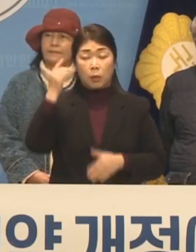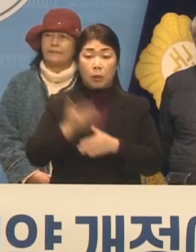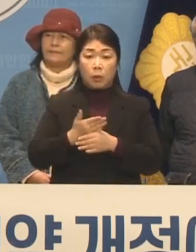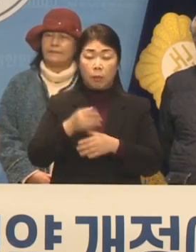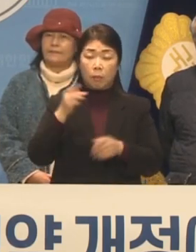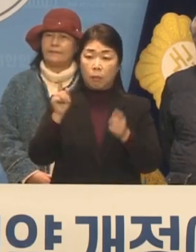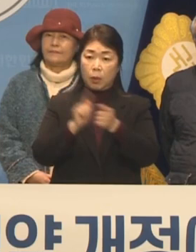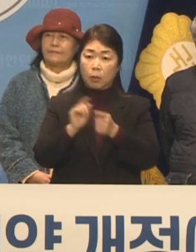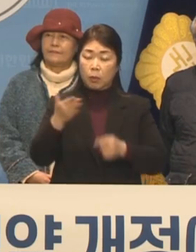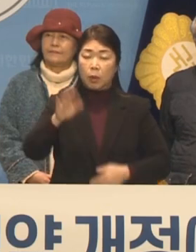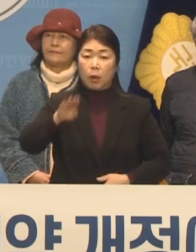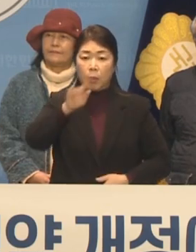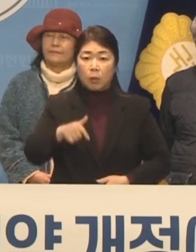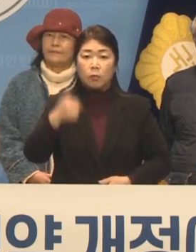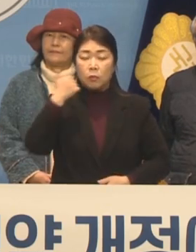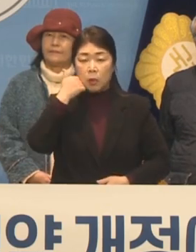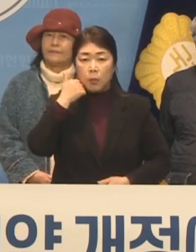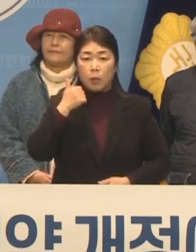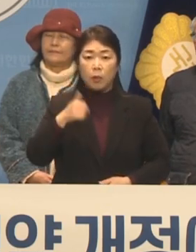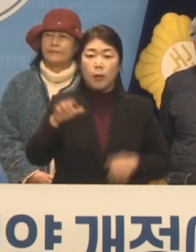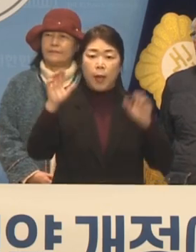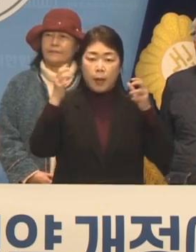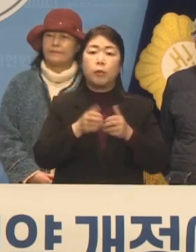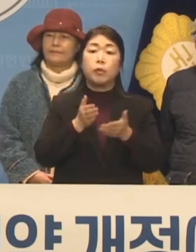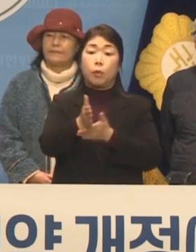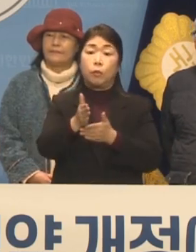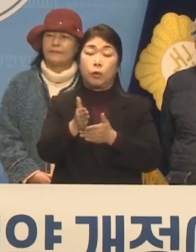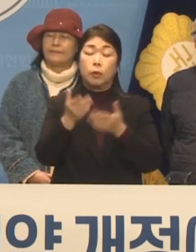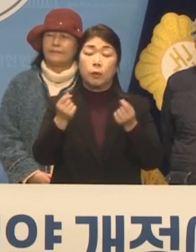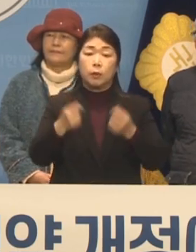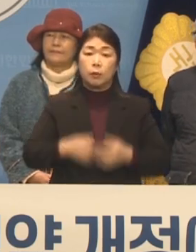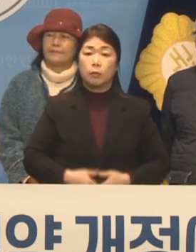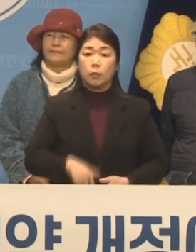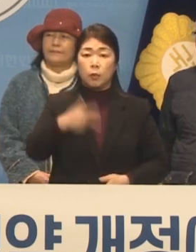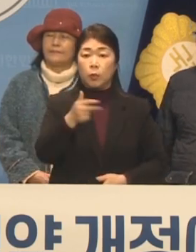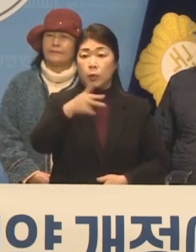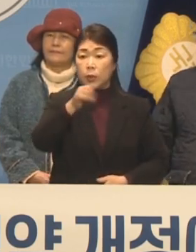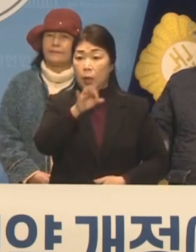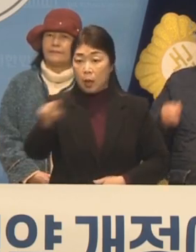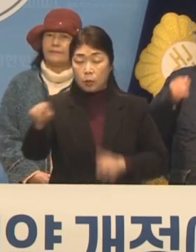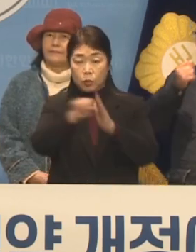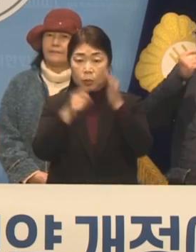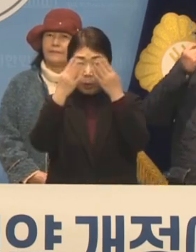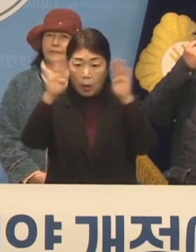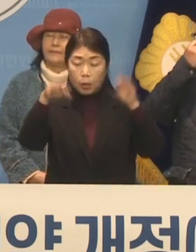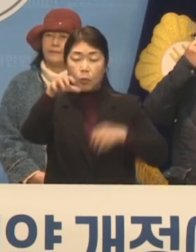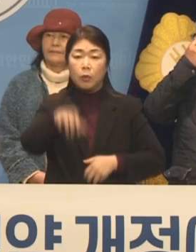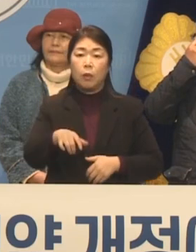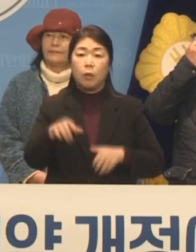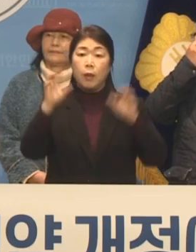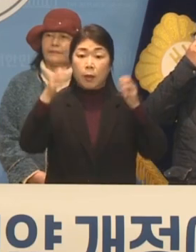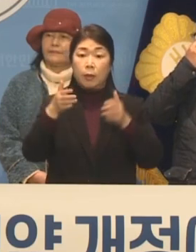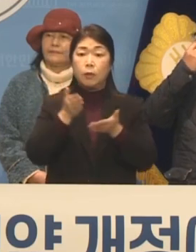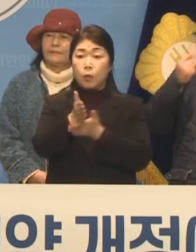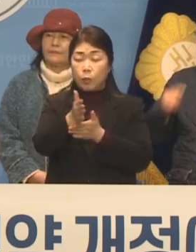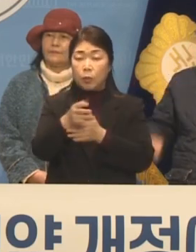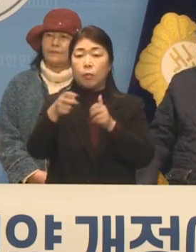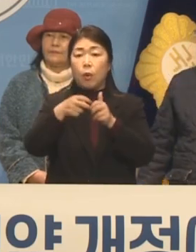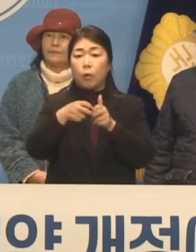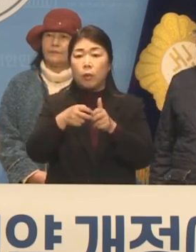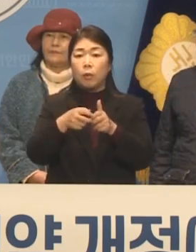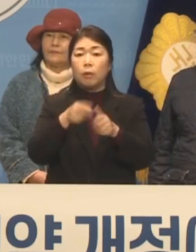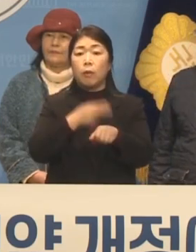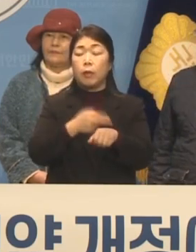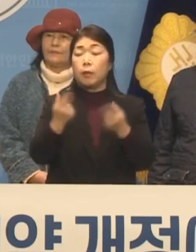선생님은 소아과 전문의이십니다. 주립대학 소아과 전문의이십니다.